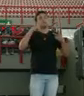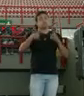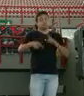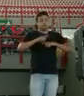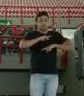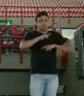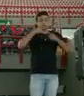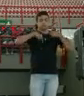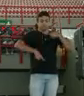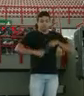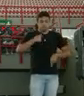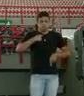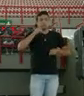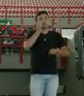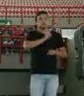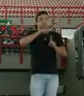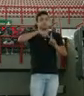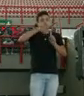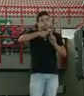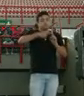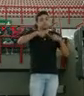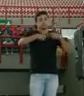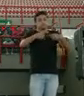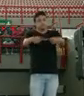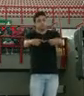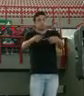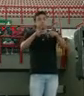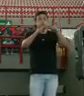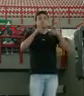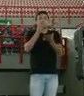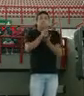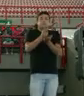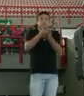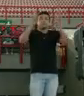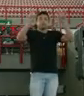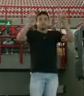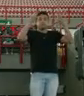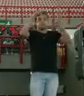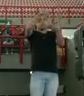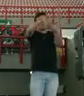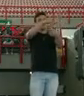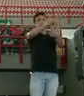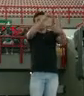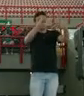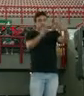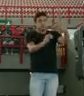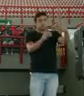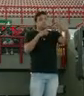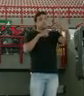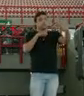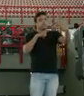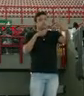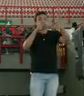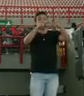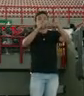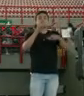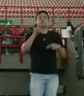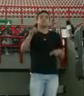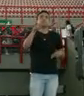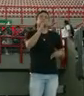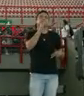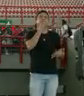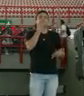hormônios reprodutivos. Então, é um assunto que sempre tem caído nos vestibulares. Então, se você